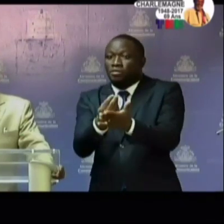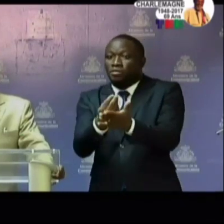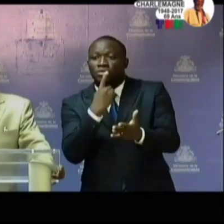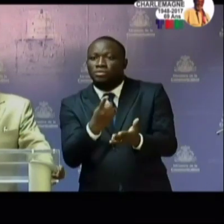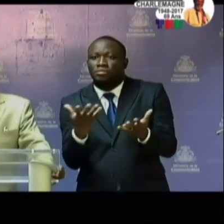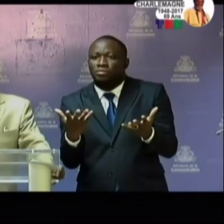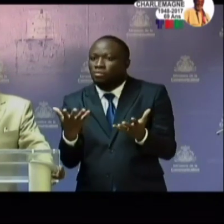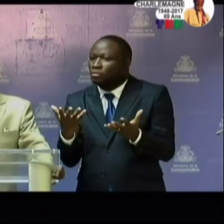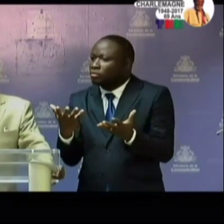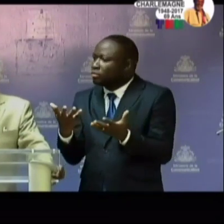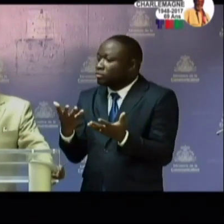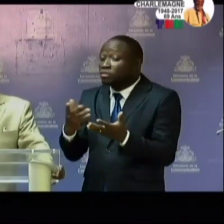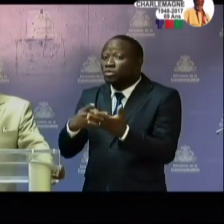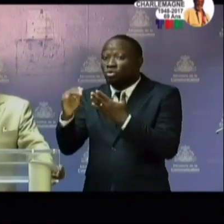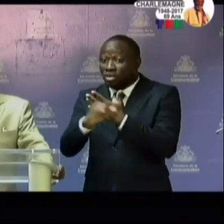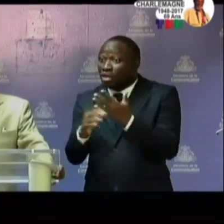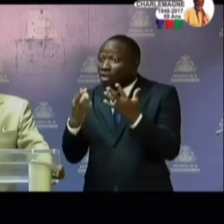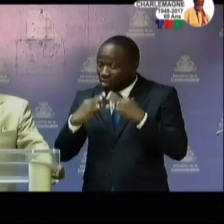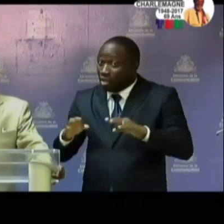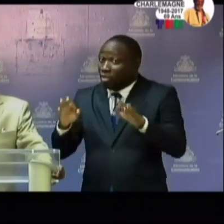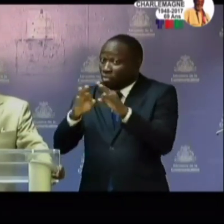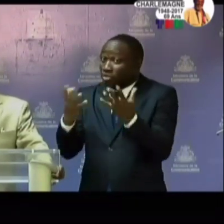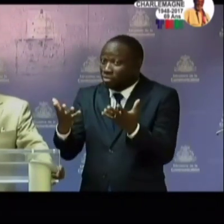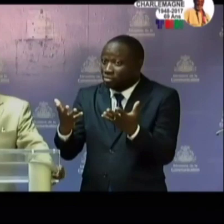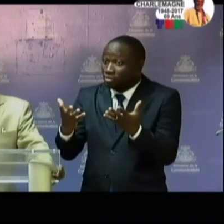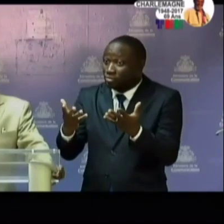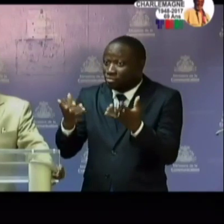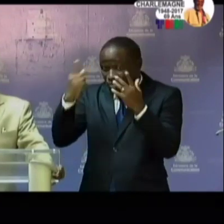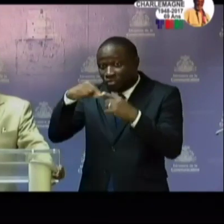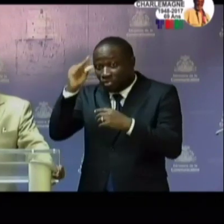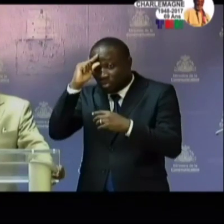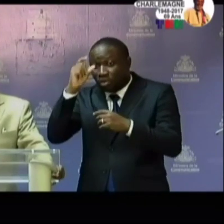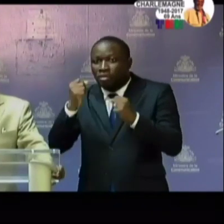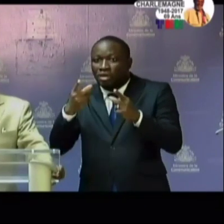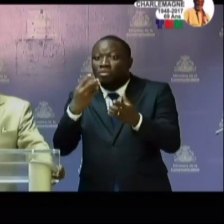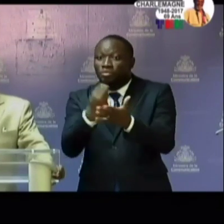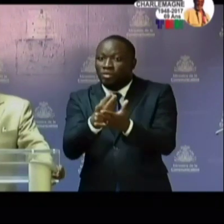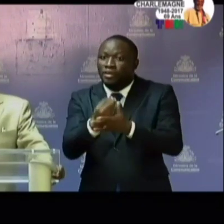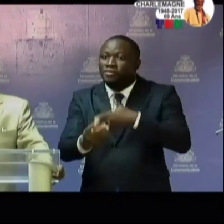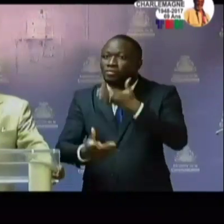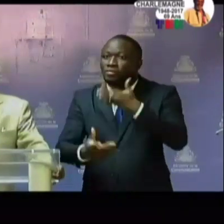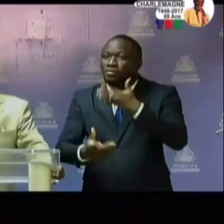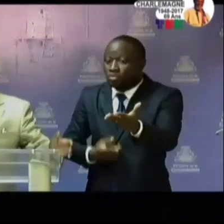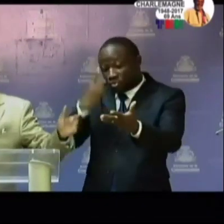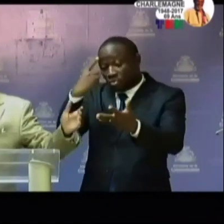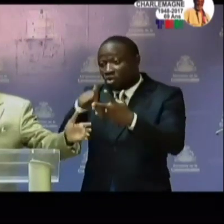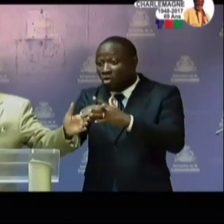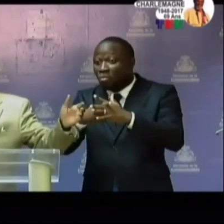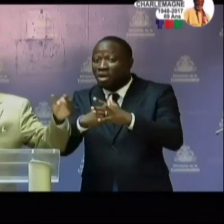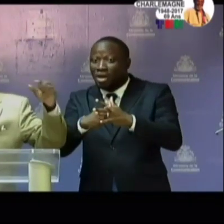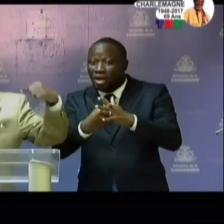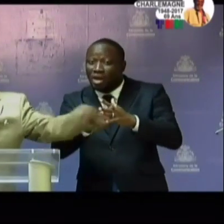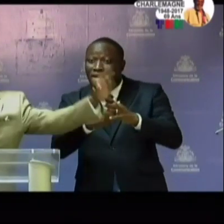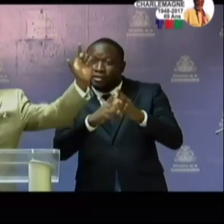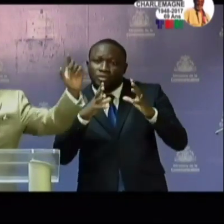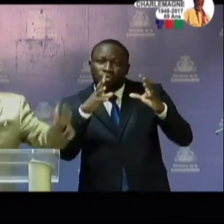dire ce projet ça a son projet prioritaire lié au gouvernement rapidement pour débloquer pour nous commencer à mettre des plaques en béton pour nous faire rampe. Bon